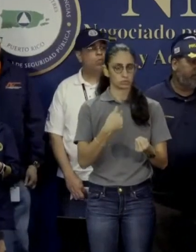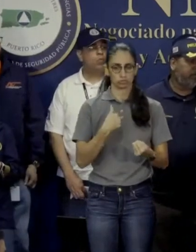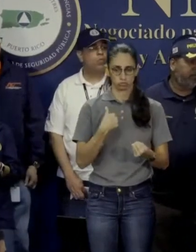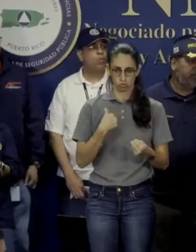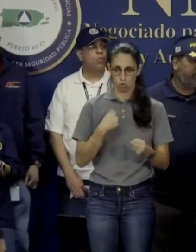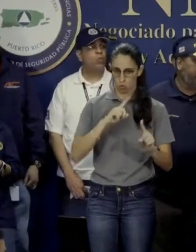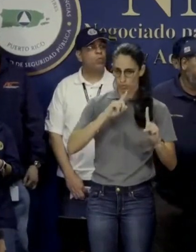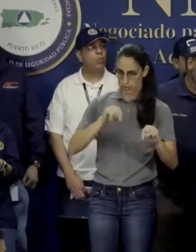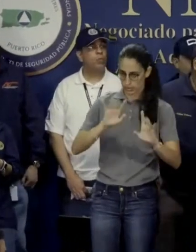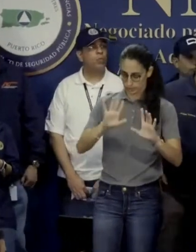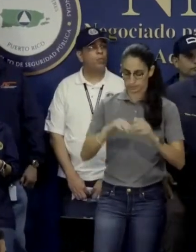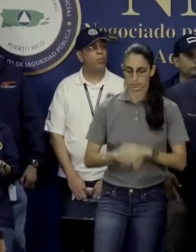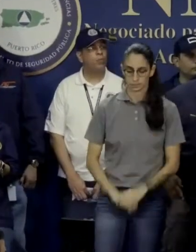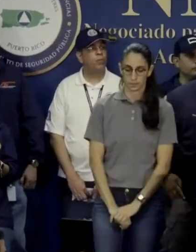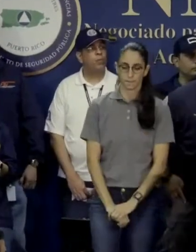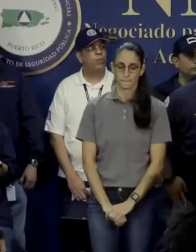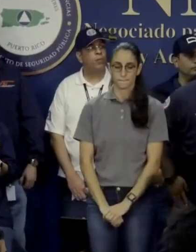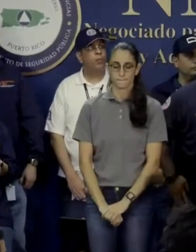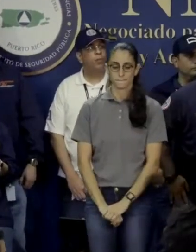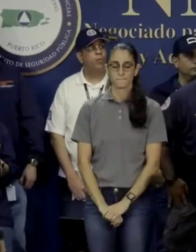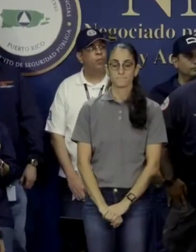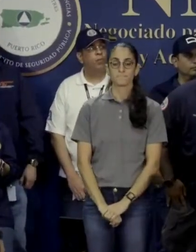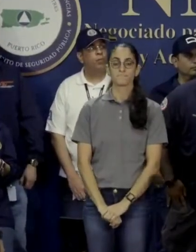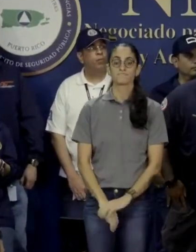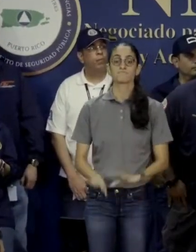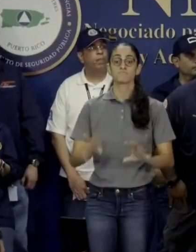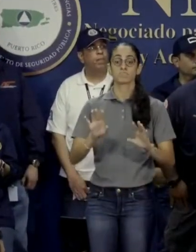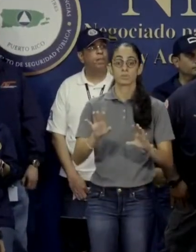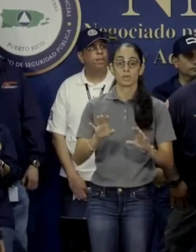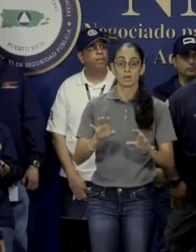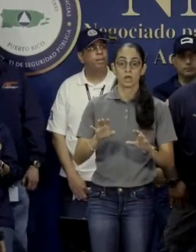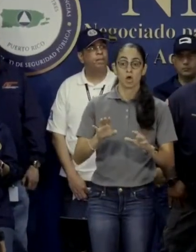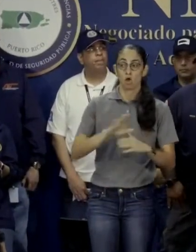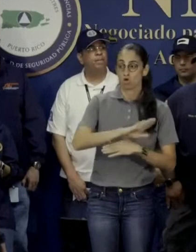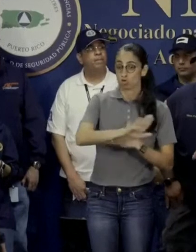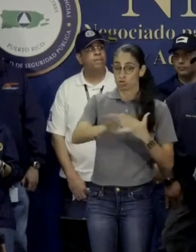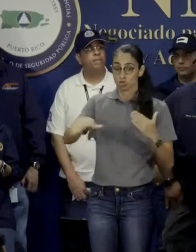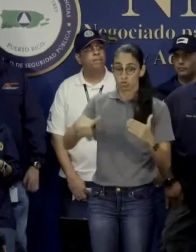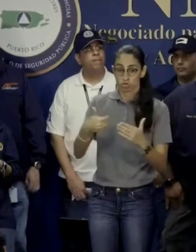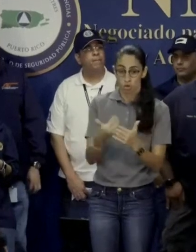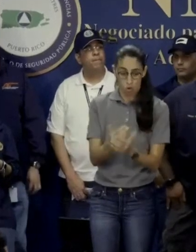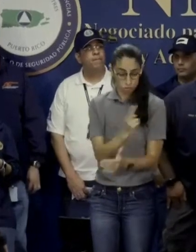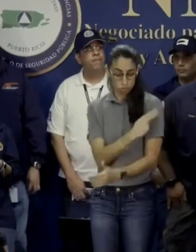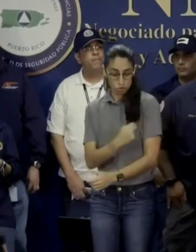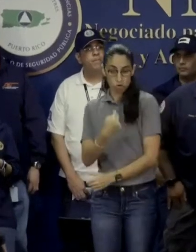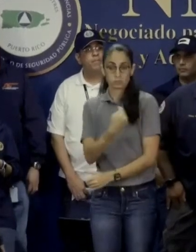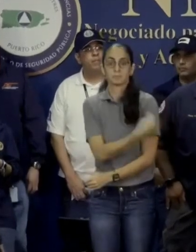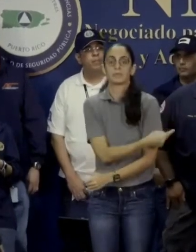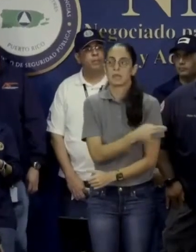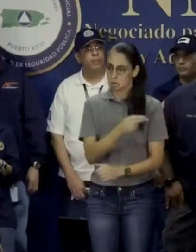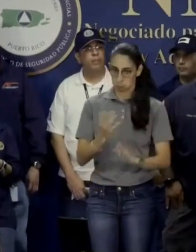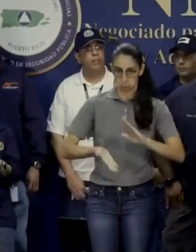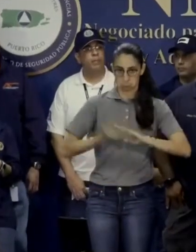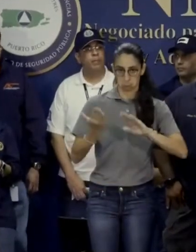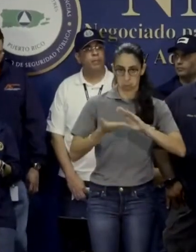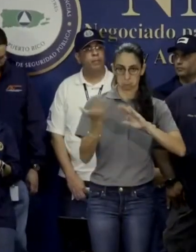a contestarla. En términos generales, todas las facilidades médicas de Puerto Rico han estado